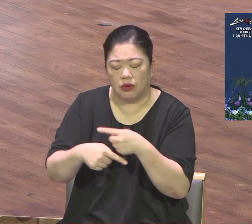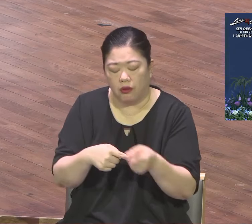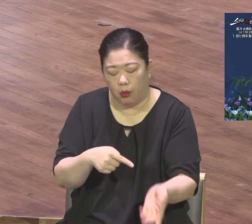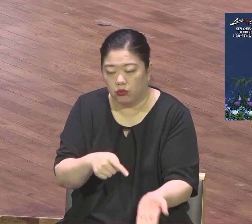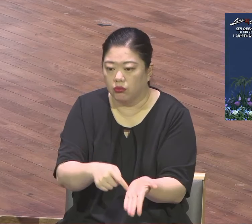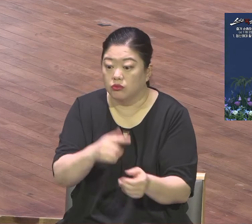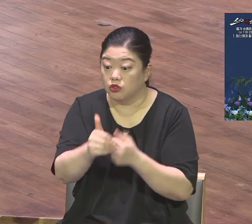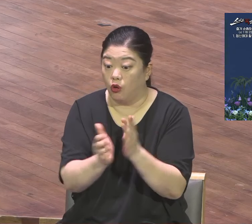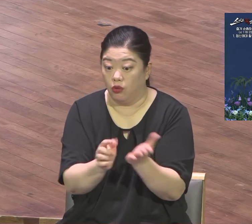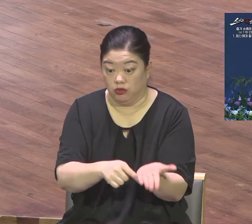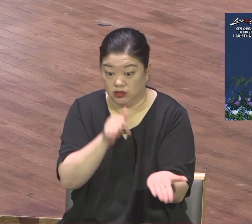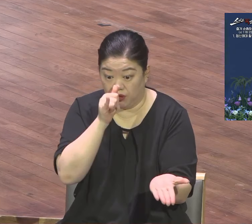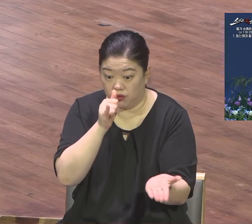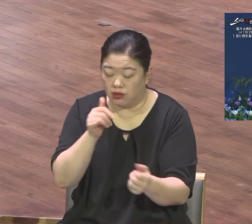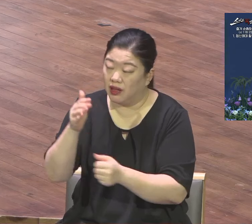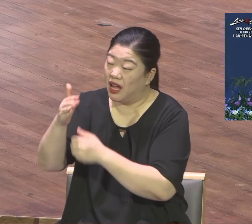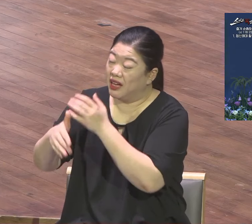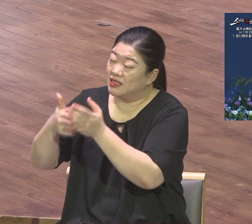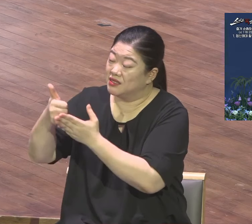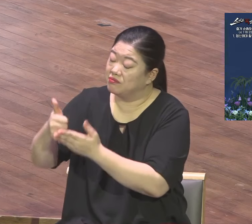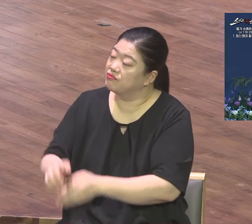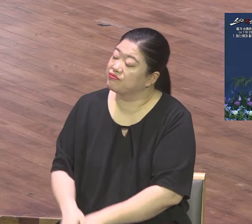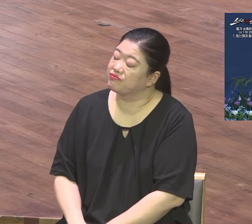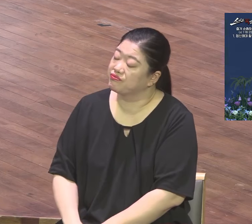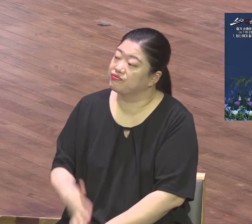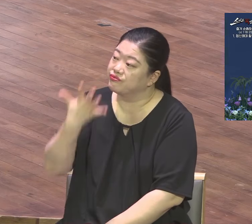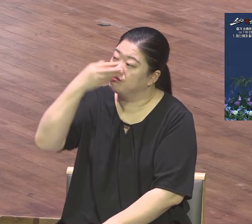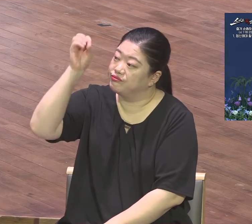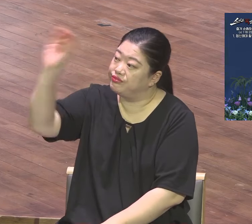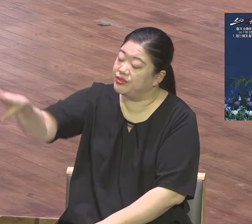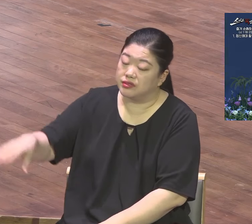여호와를 배신하고 등을 돌린다. 하나님을 배신해.